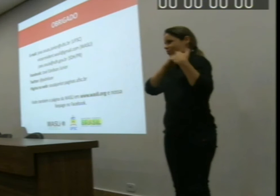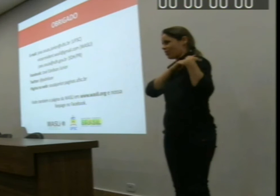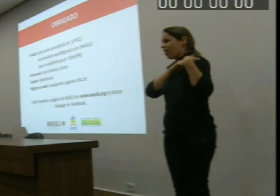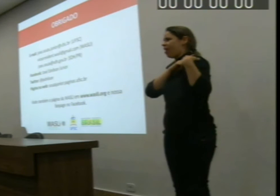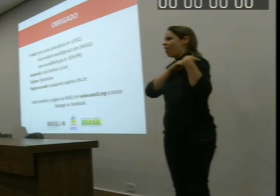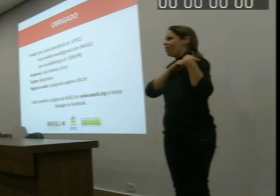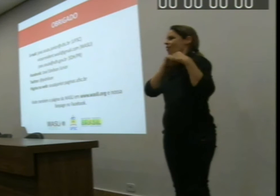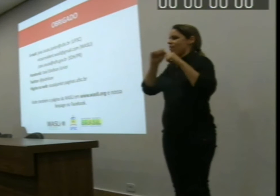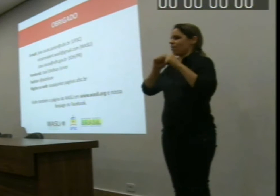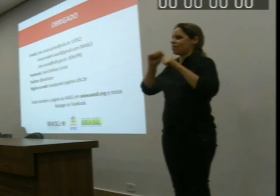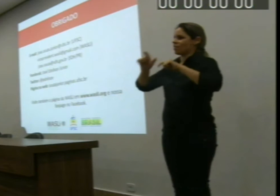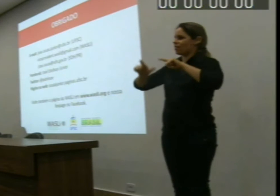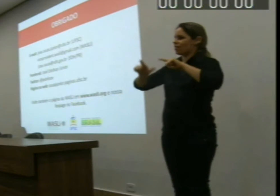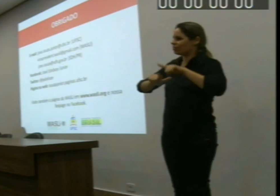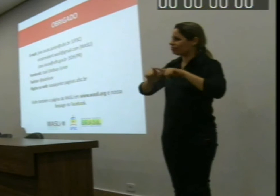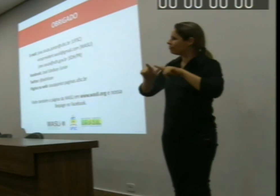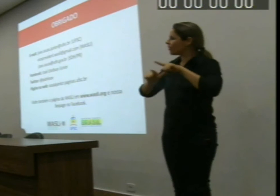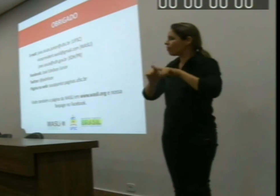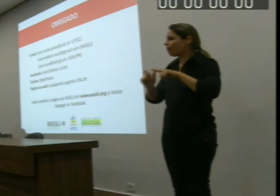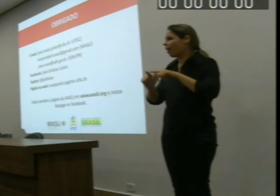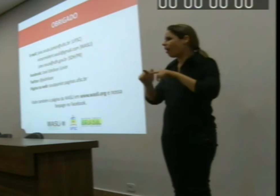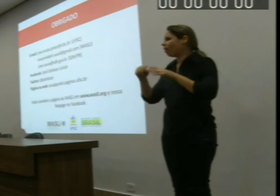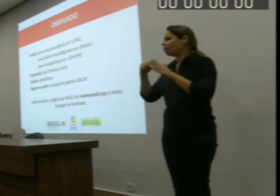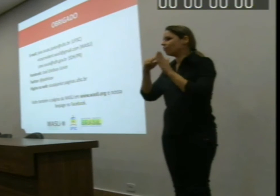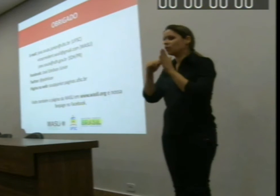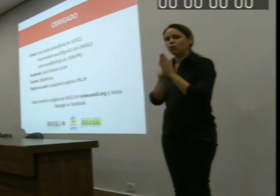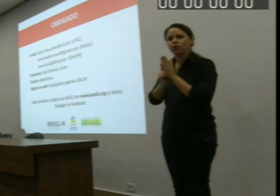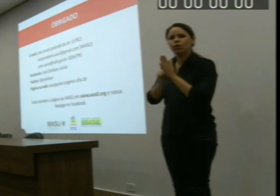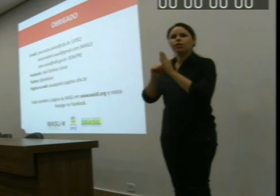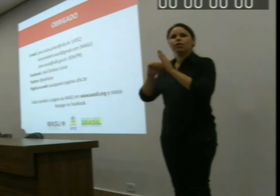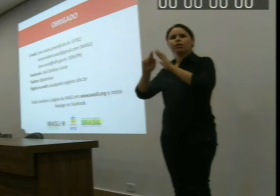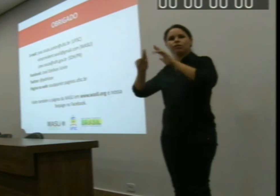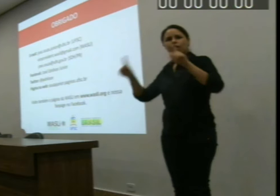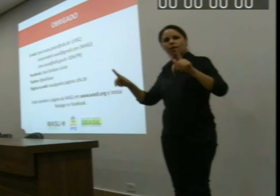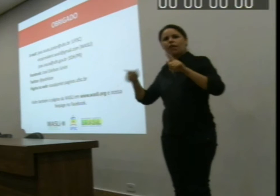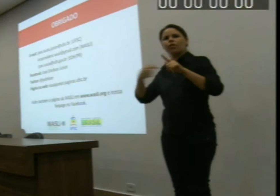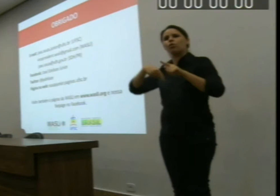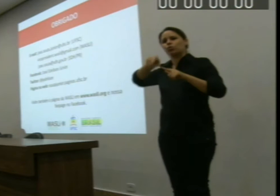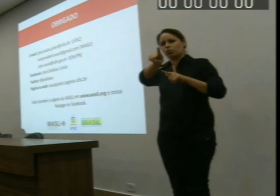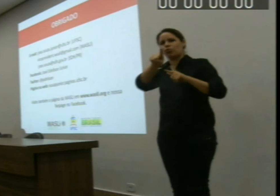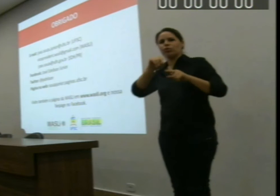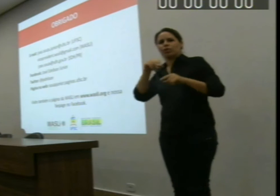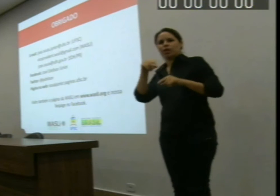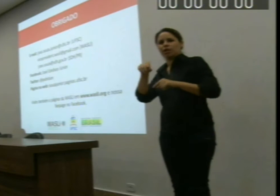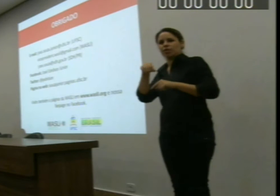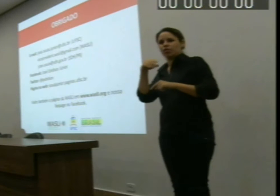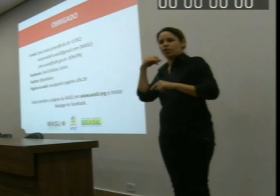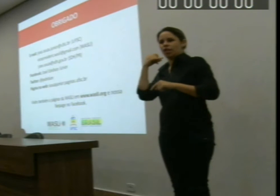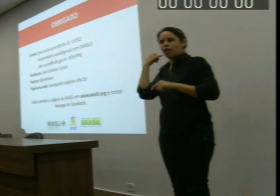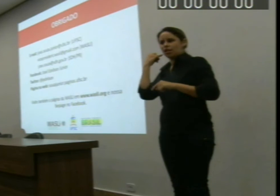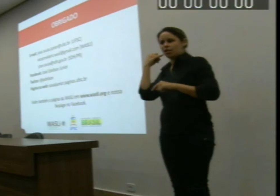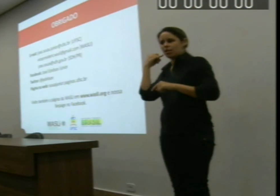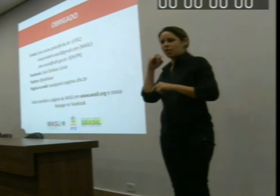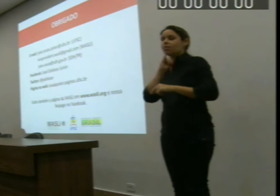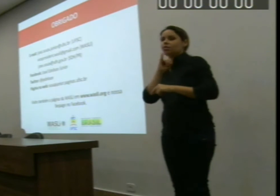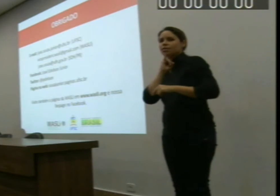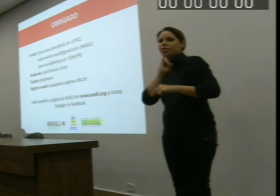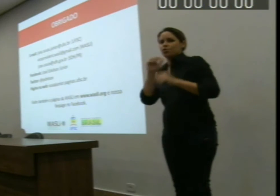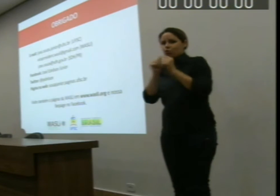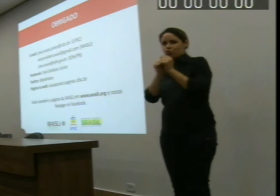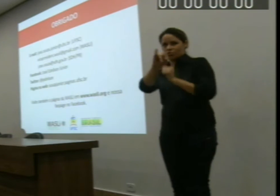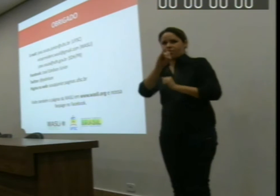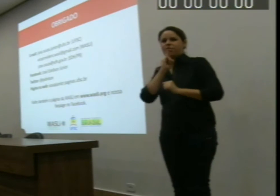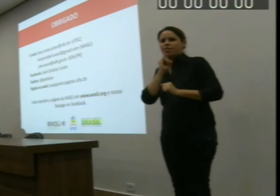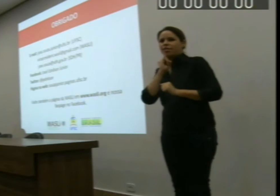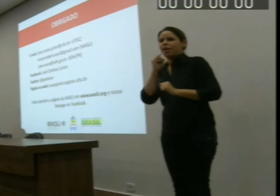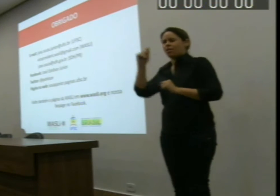escola que era sucesso aliás eu tambi com a Janete né aquela escola lá no Tiradentes onde o Patrick estudou aquela escola